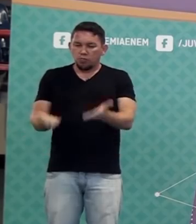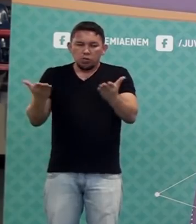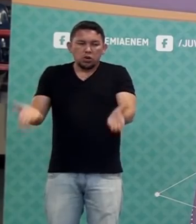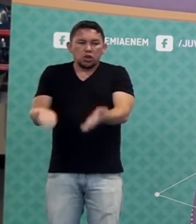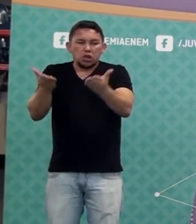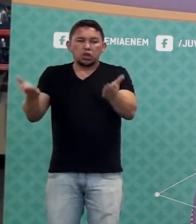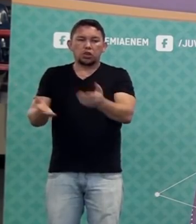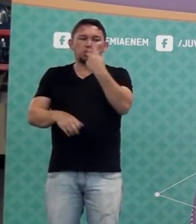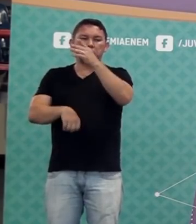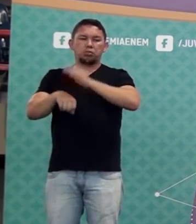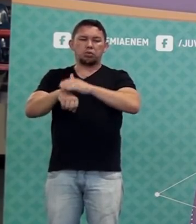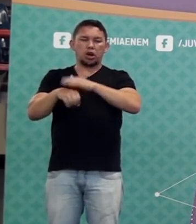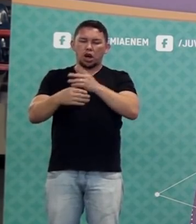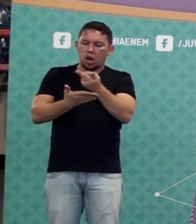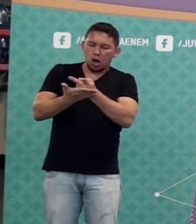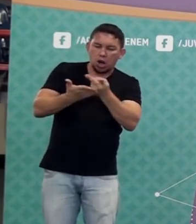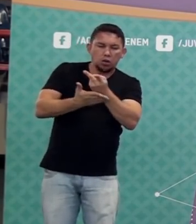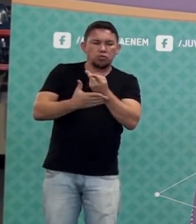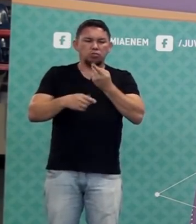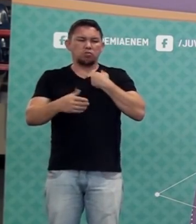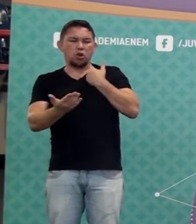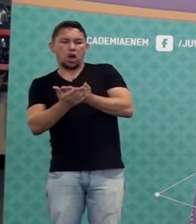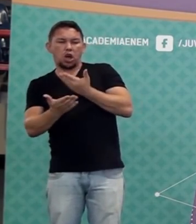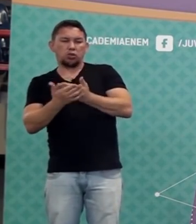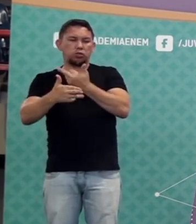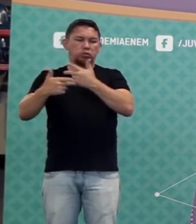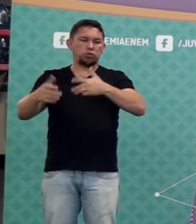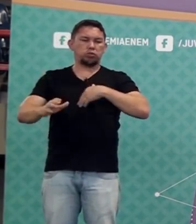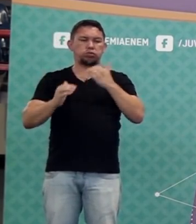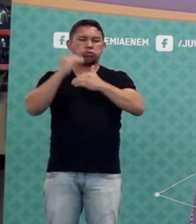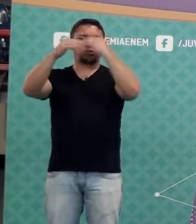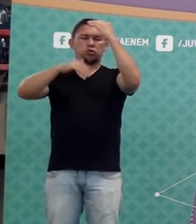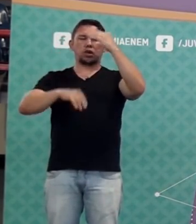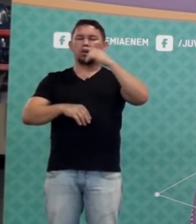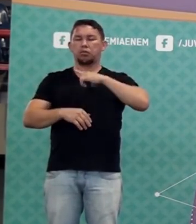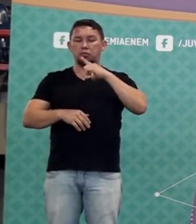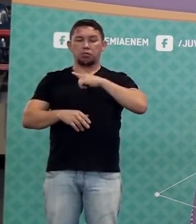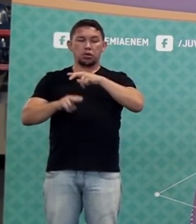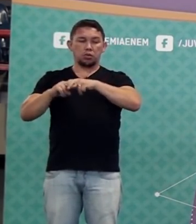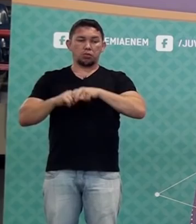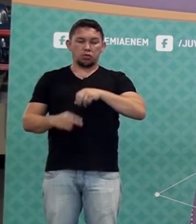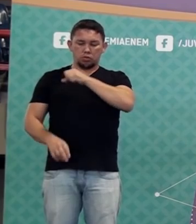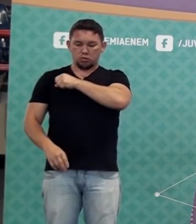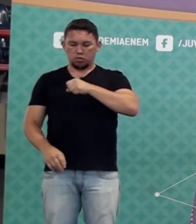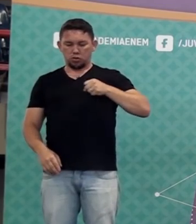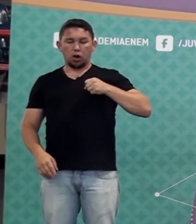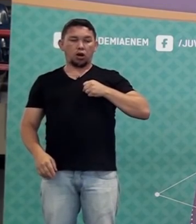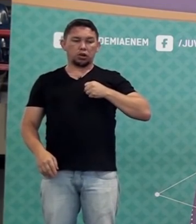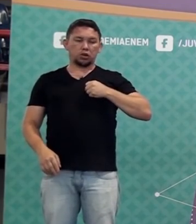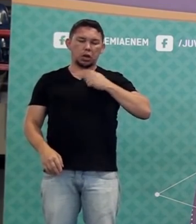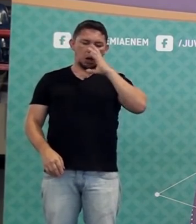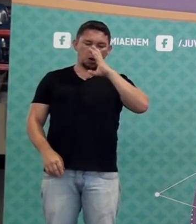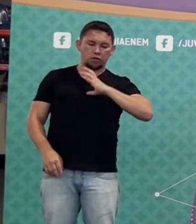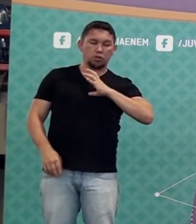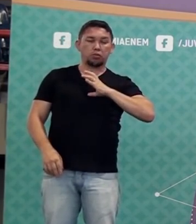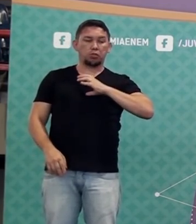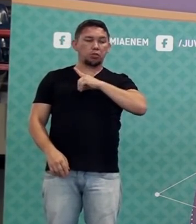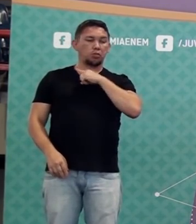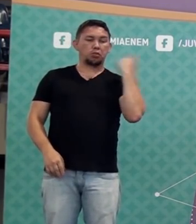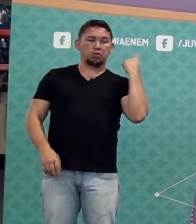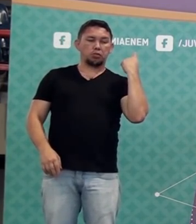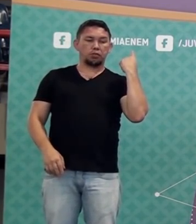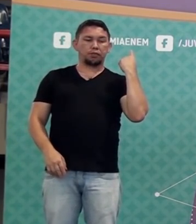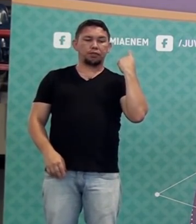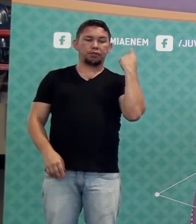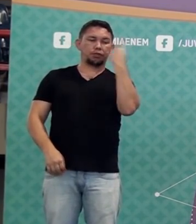à sabedoria, o amor ao conhecimento. E vocês sabem que o Sócrates foi condenado à morte,